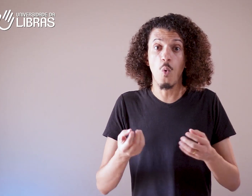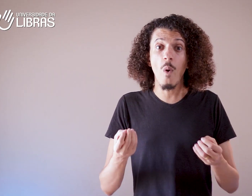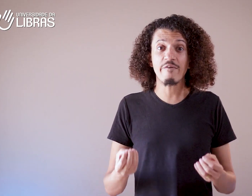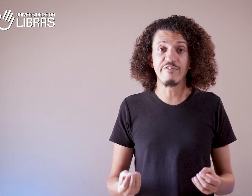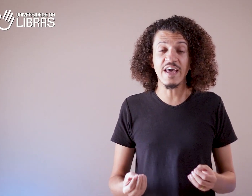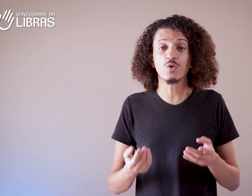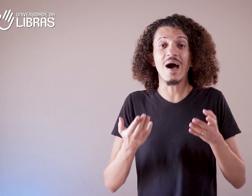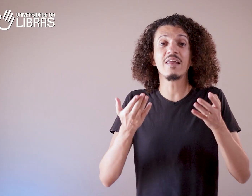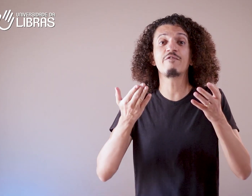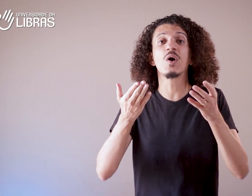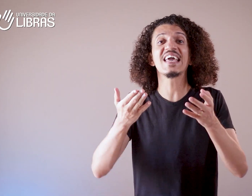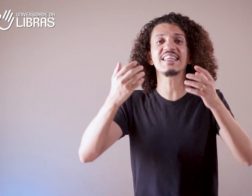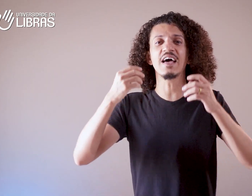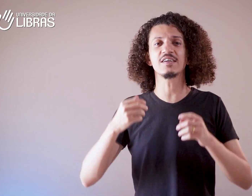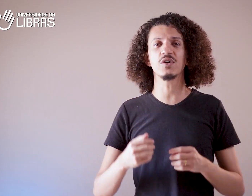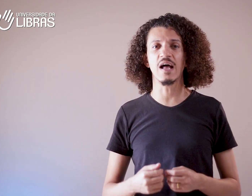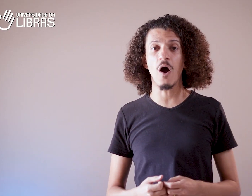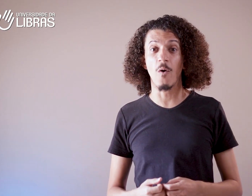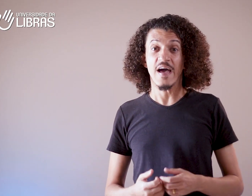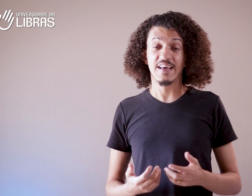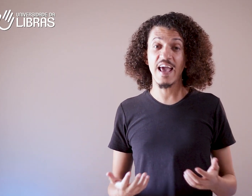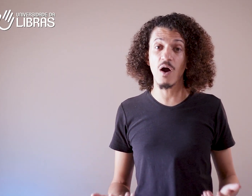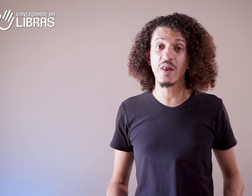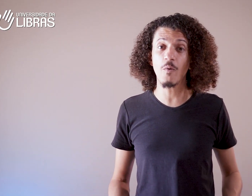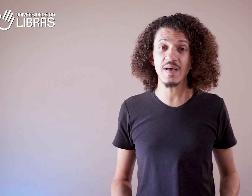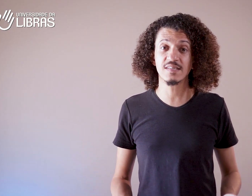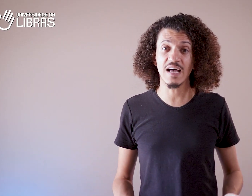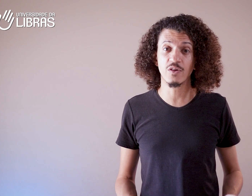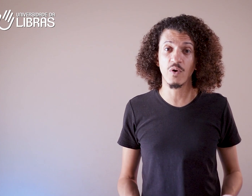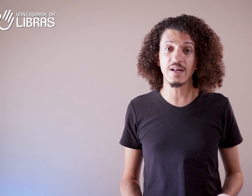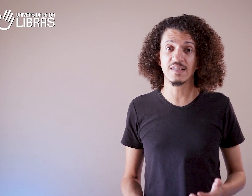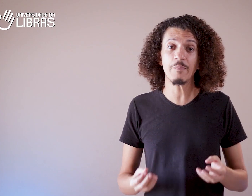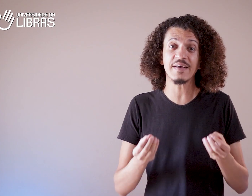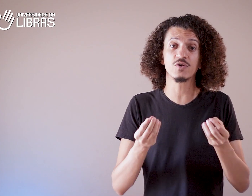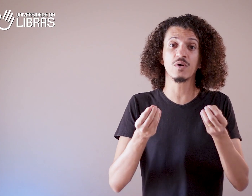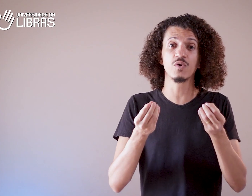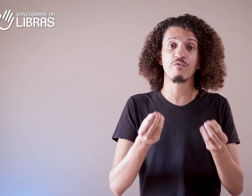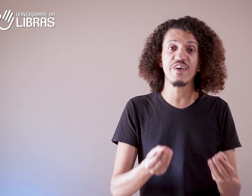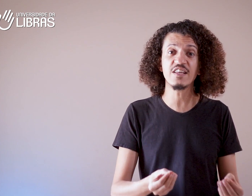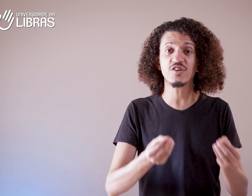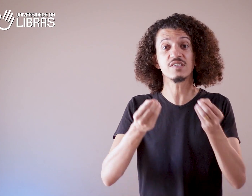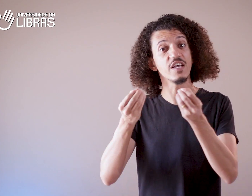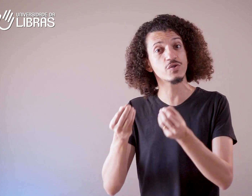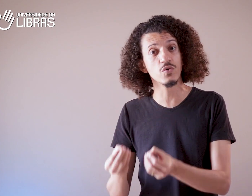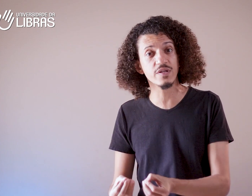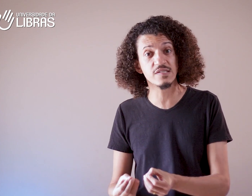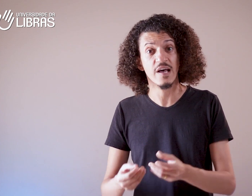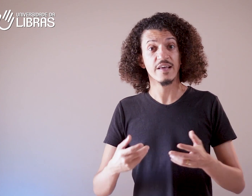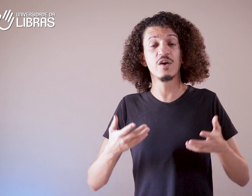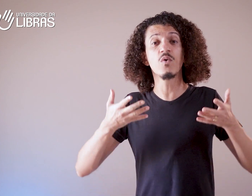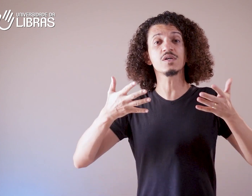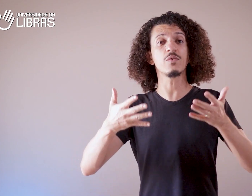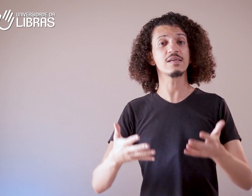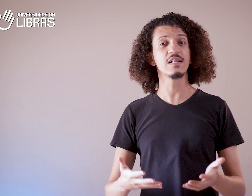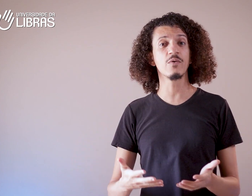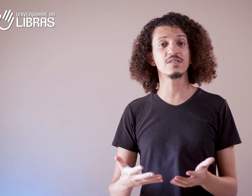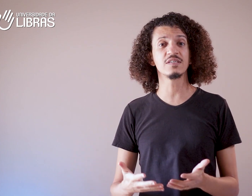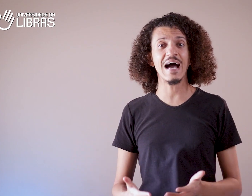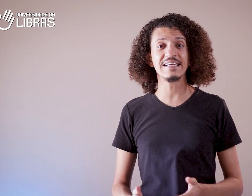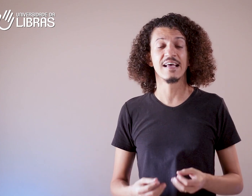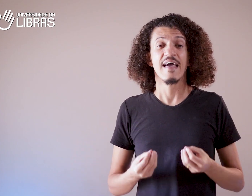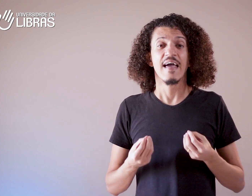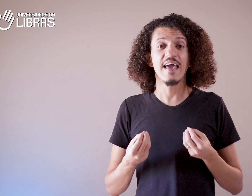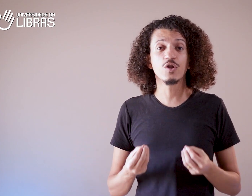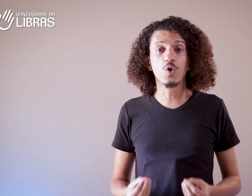nossos. Um evento a nível internacional que reuniu pesquisadores e pessoas ouvintes e surdas que usam as línguas